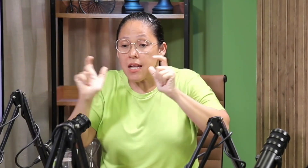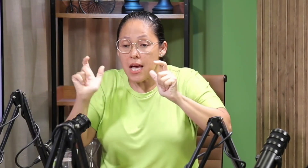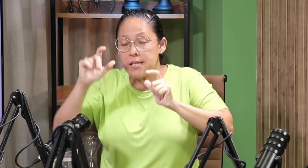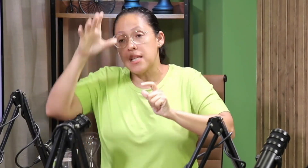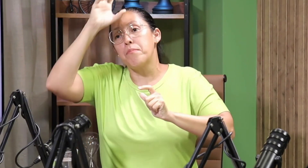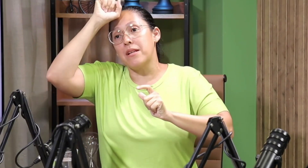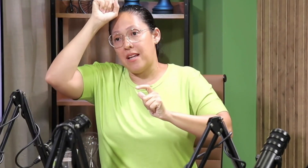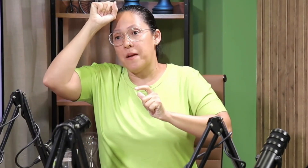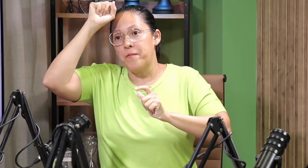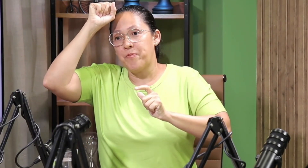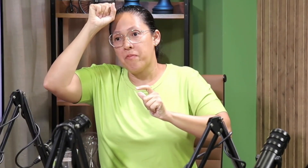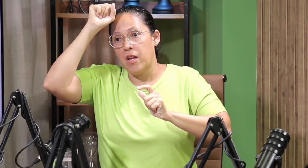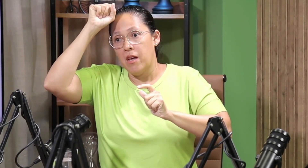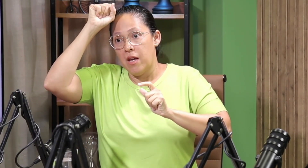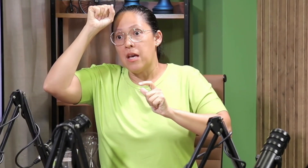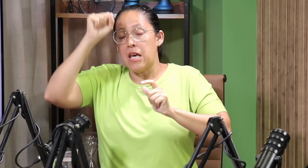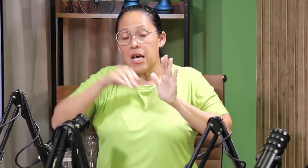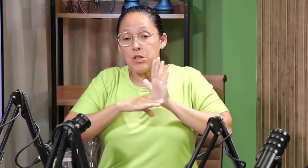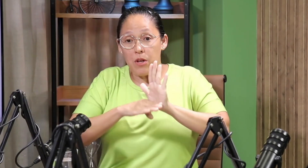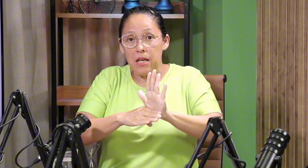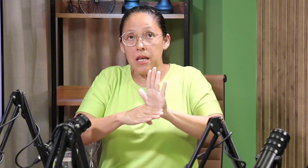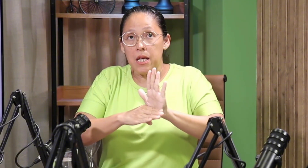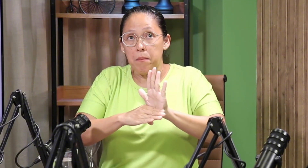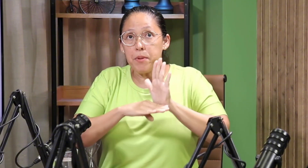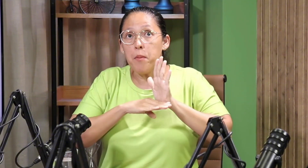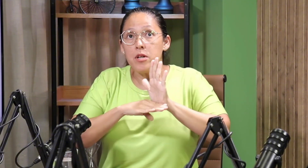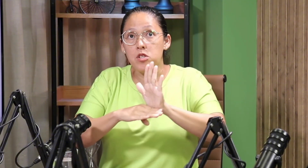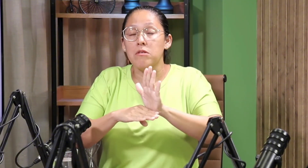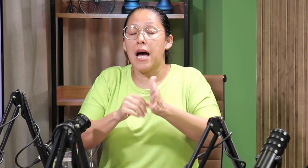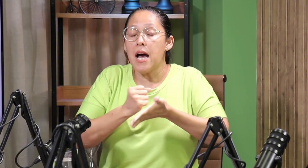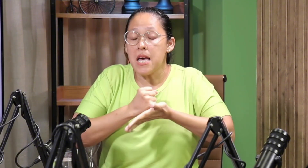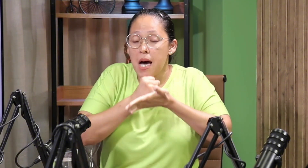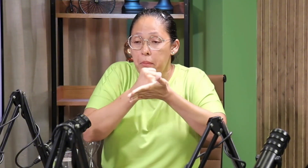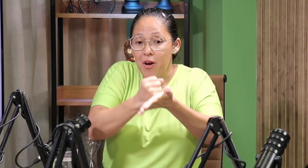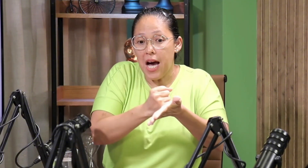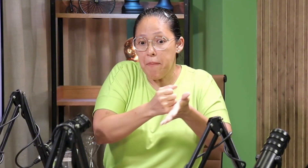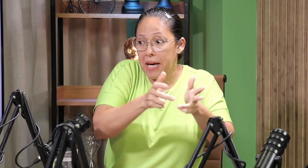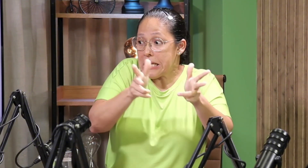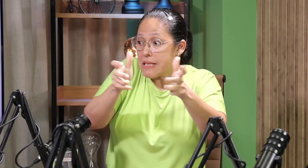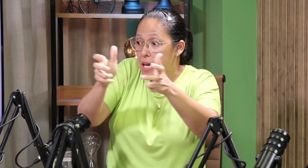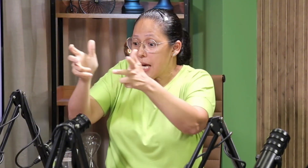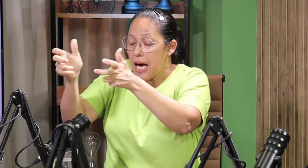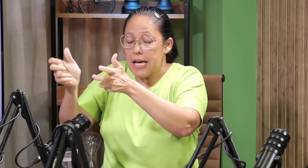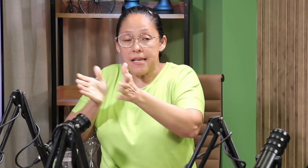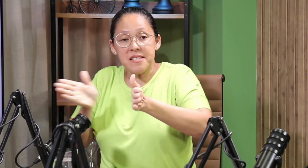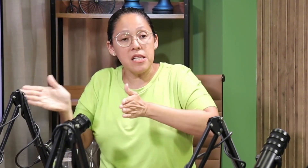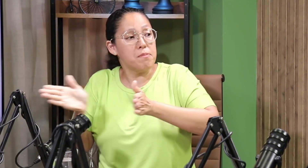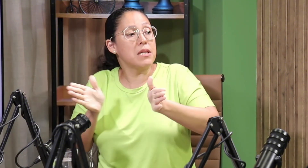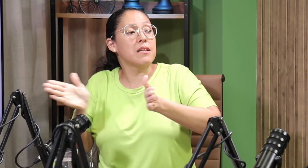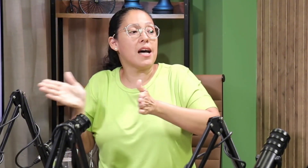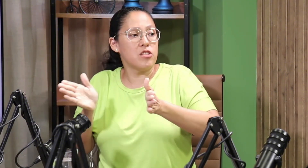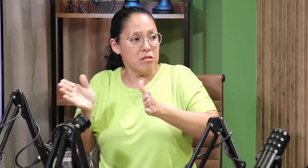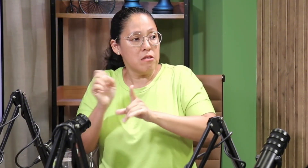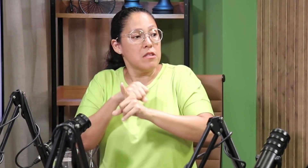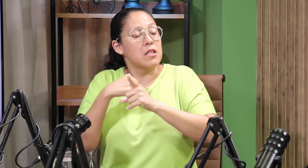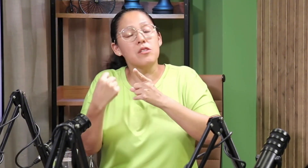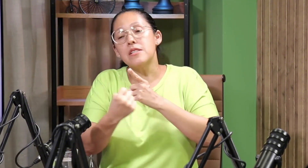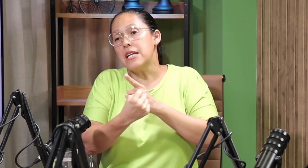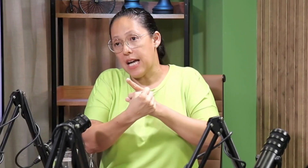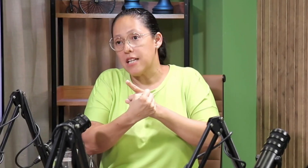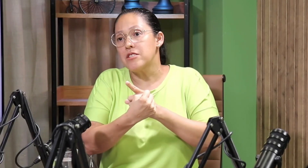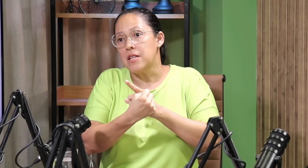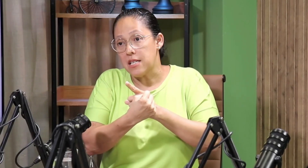um interesse em aprender, em proporcionar e apoiar para que tenha essa acessibilidade